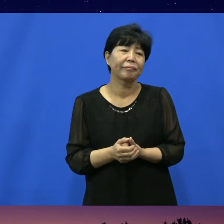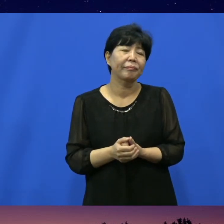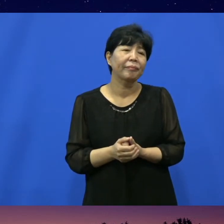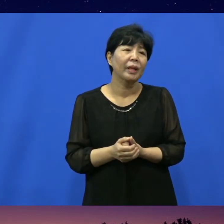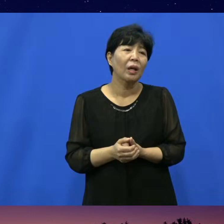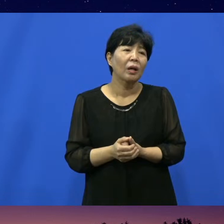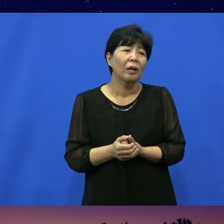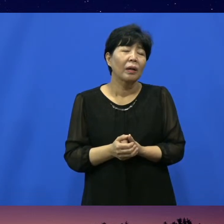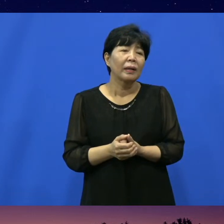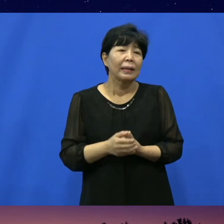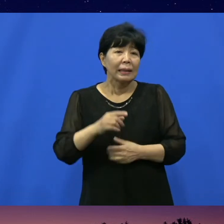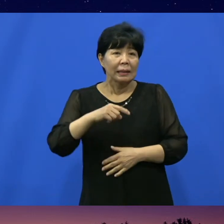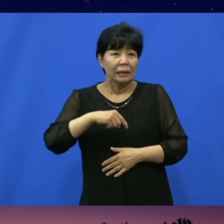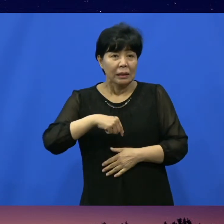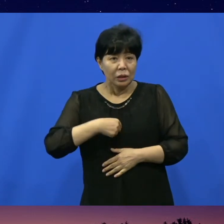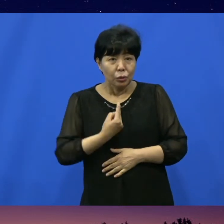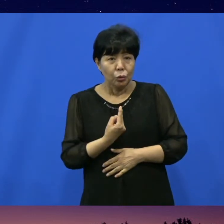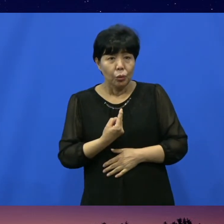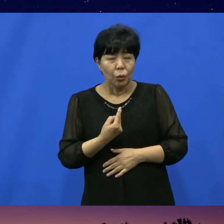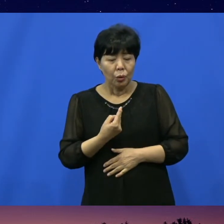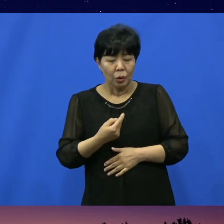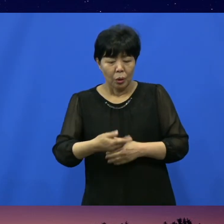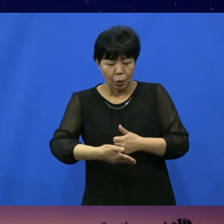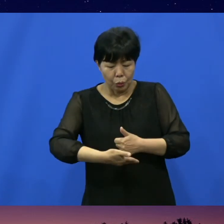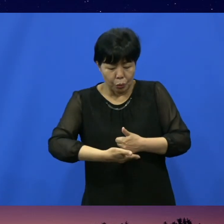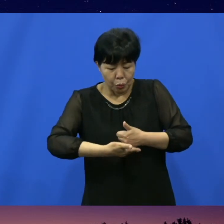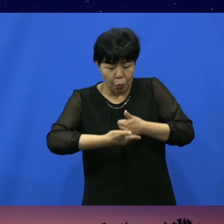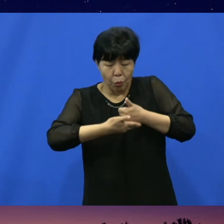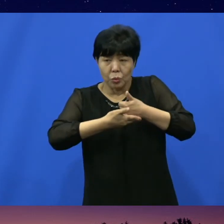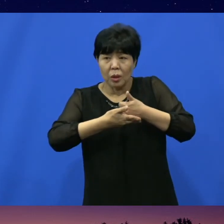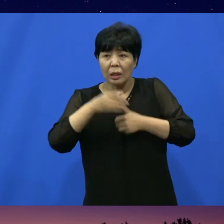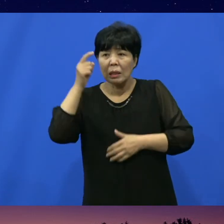여러분, 오늘날 자기를 존중히 여기지 않는 사람이 너무 많아요.